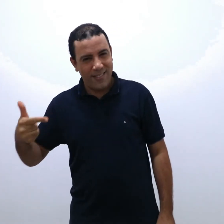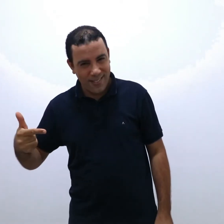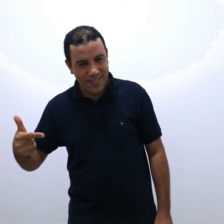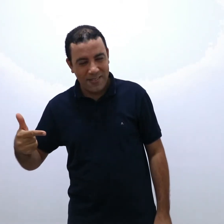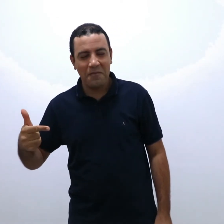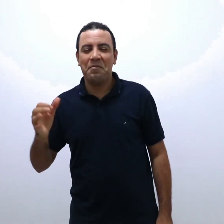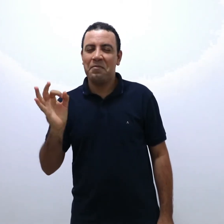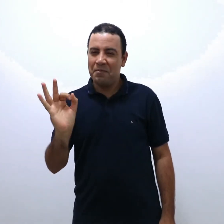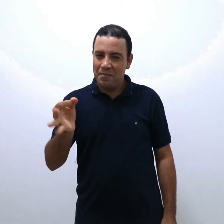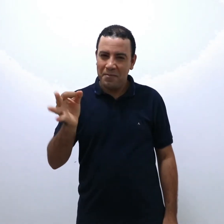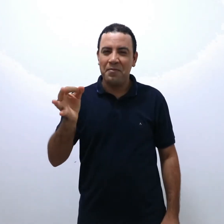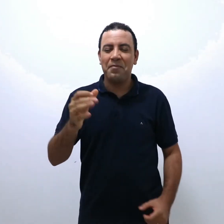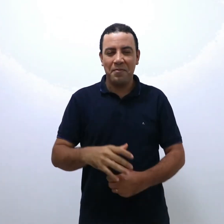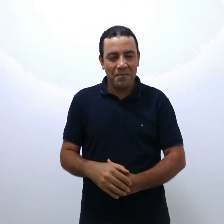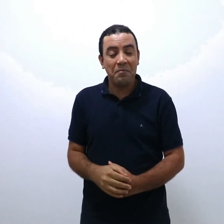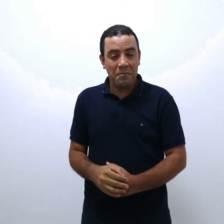2022, certo?